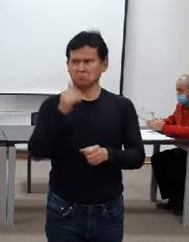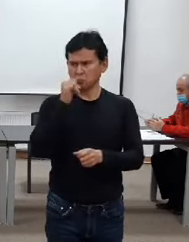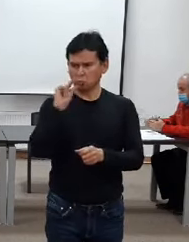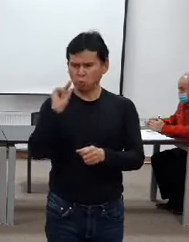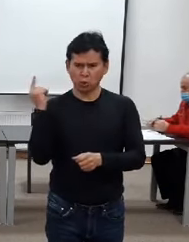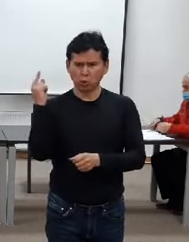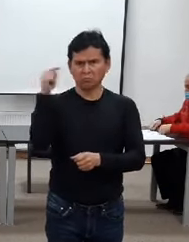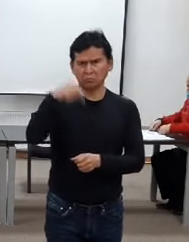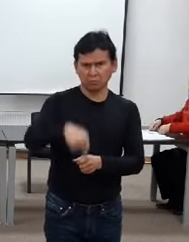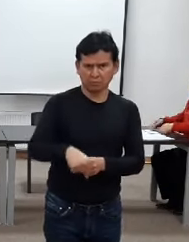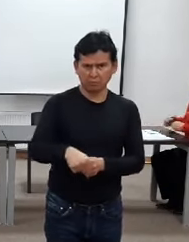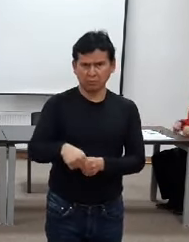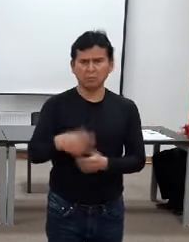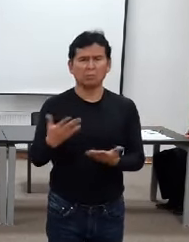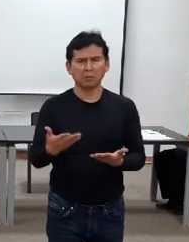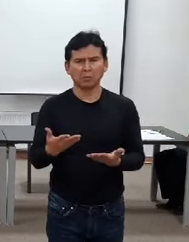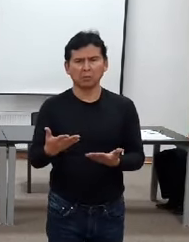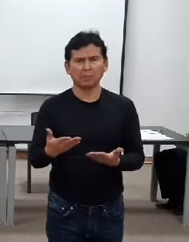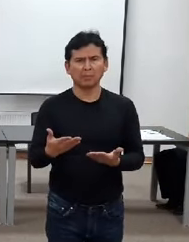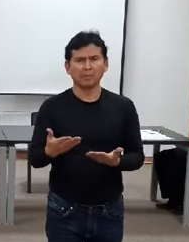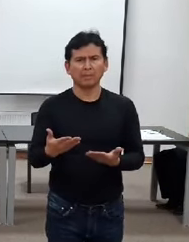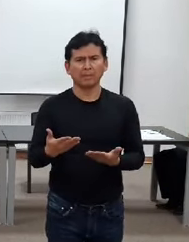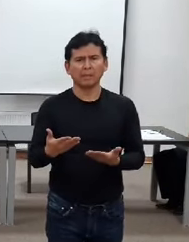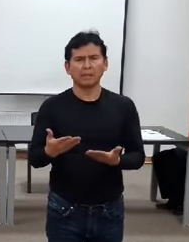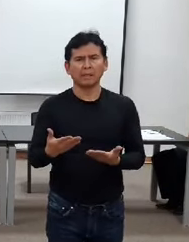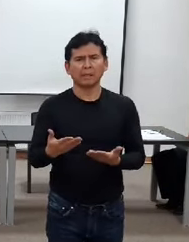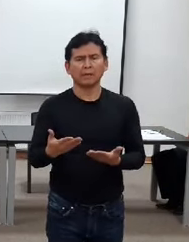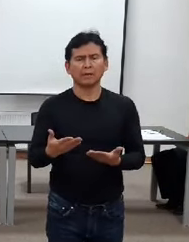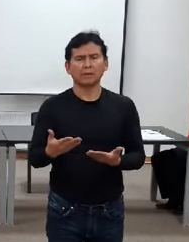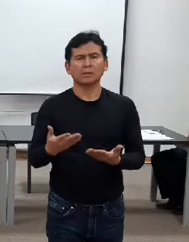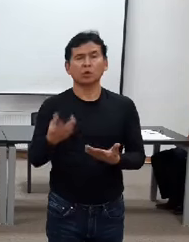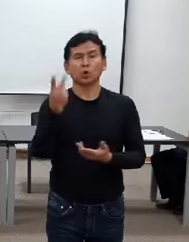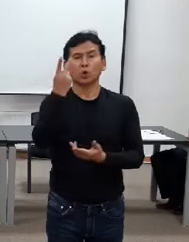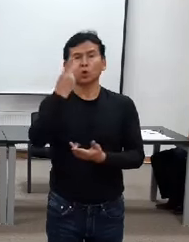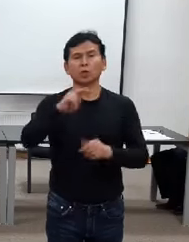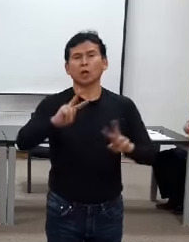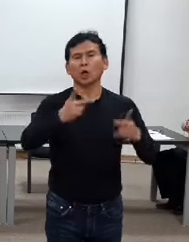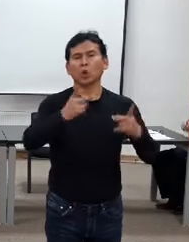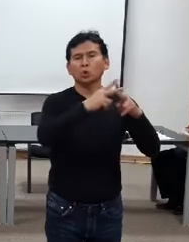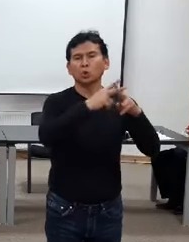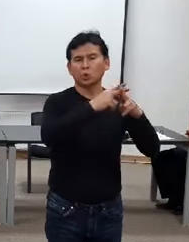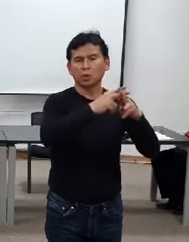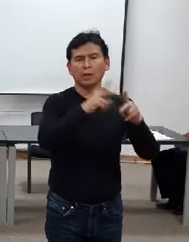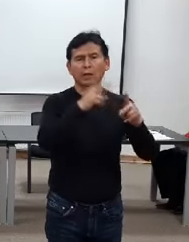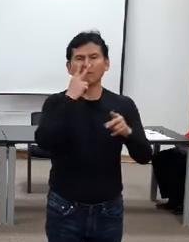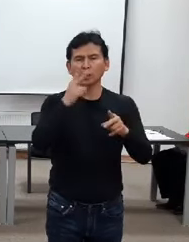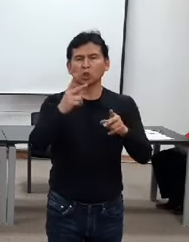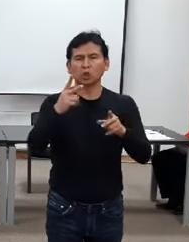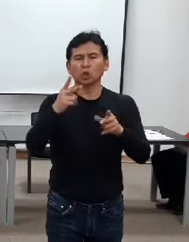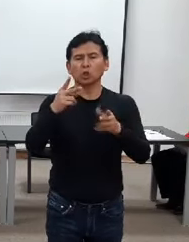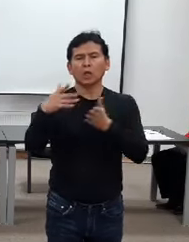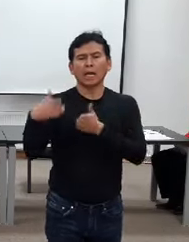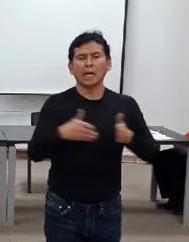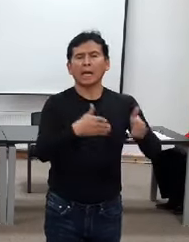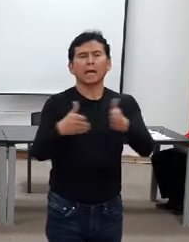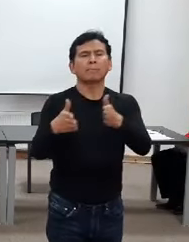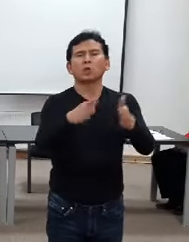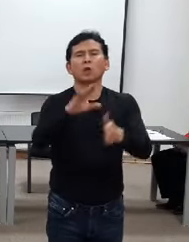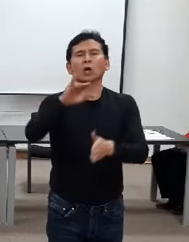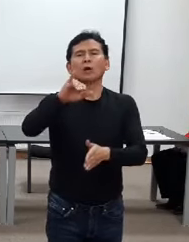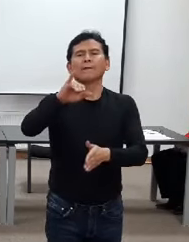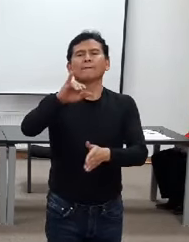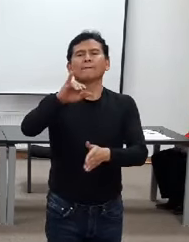y señalan desde ayer que son dueños de la constructora que está viendo el tema del camino a Valle Jara